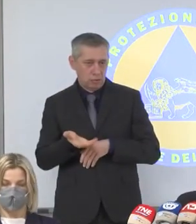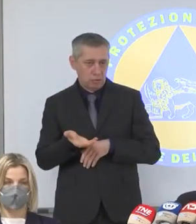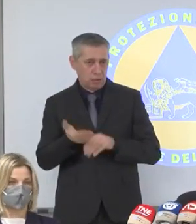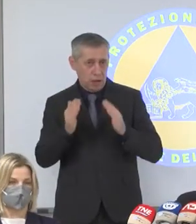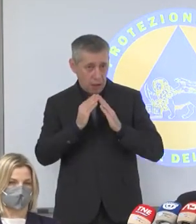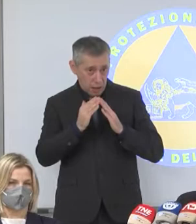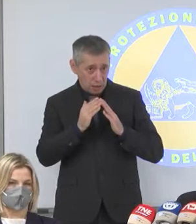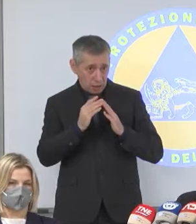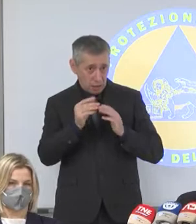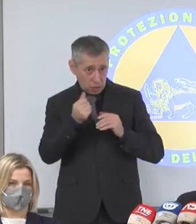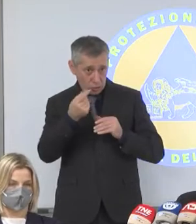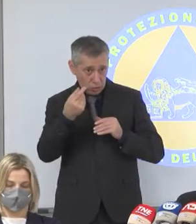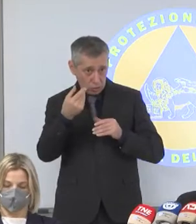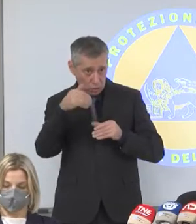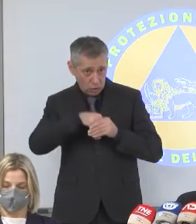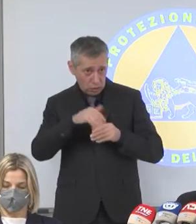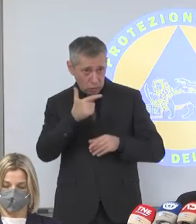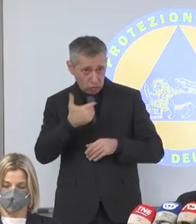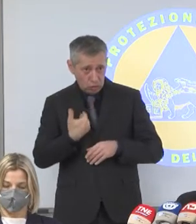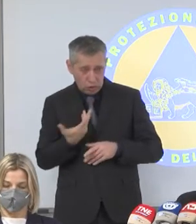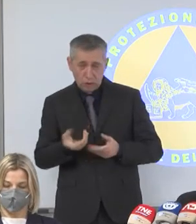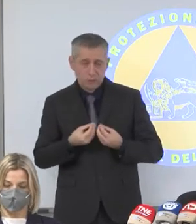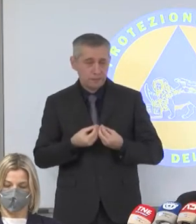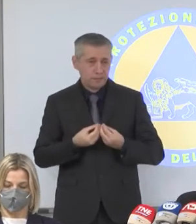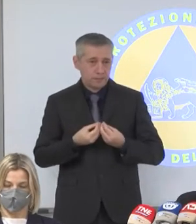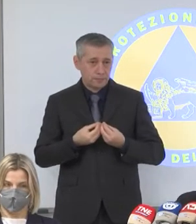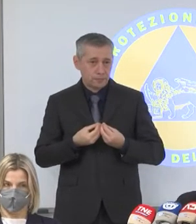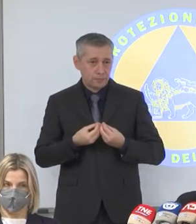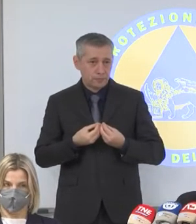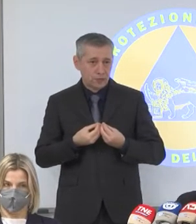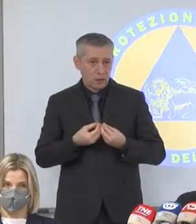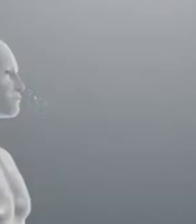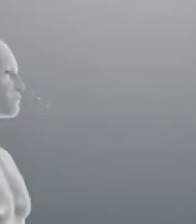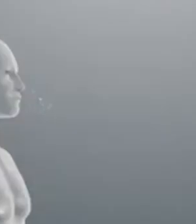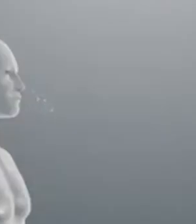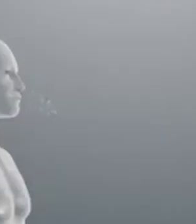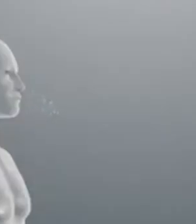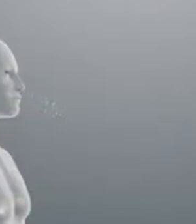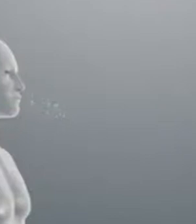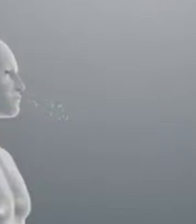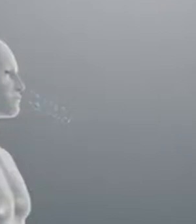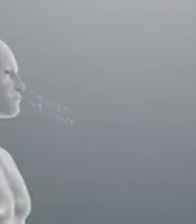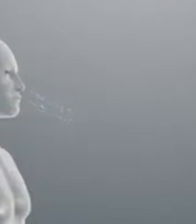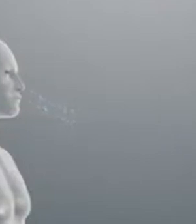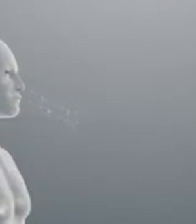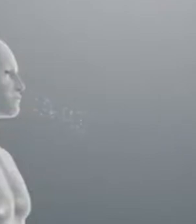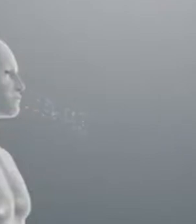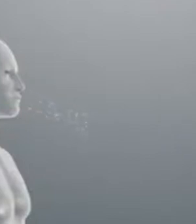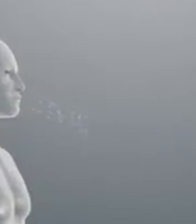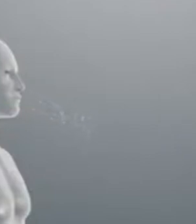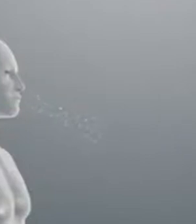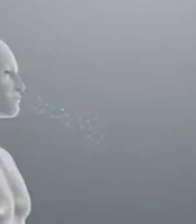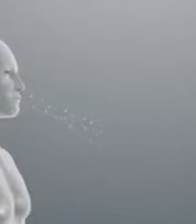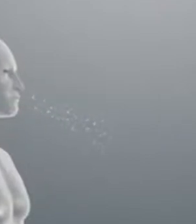Questo guardate che inquietante sta storia, non possiamo imporre le quarantene e non pagare chi è in quarantena come malattia. I rischi di